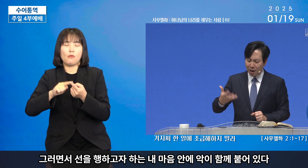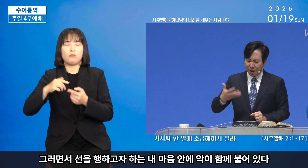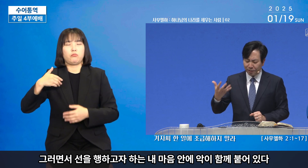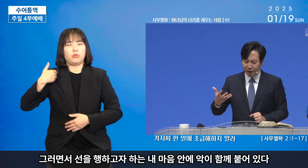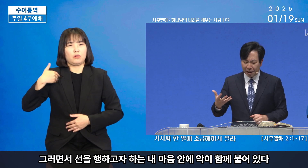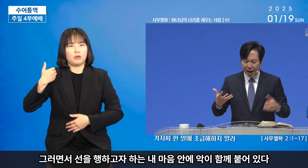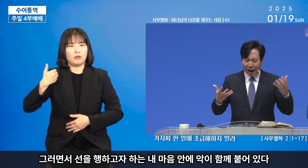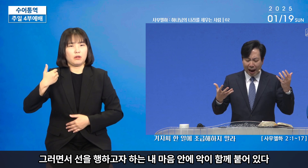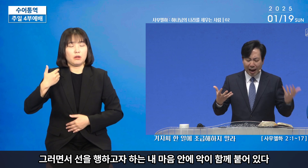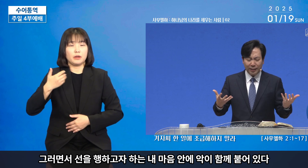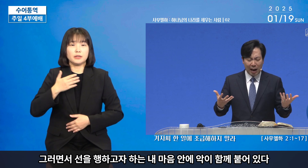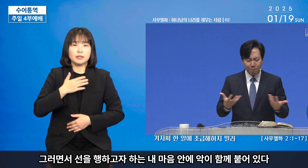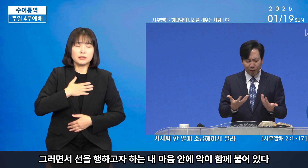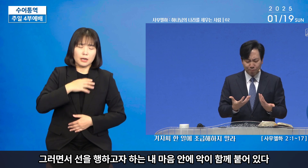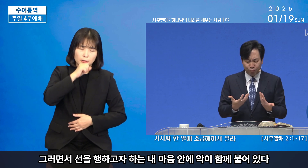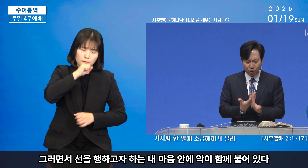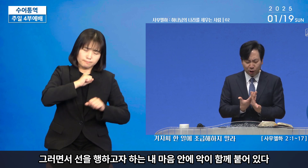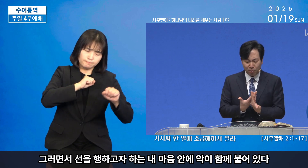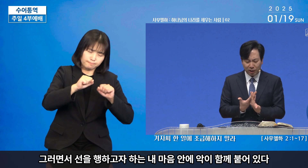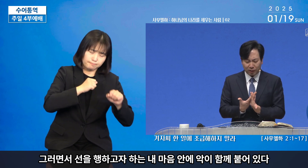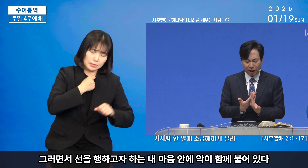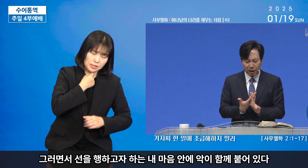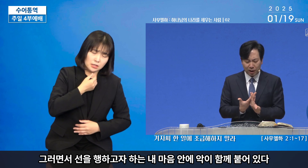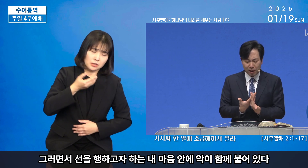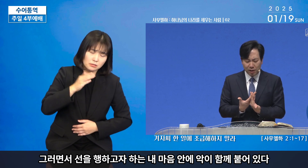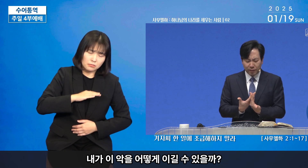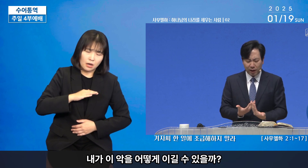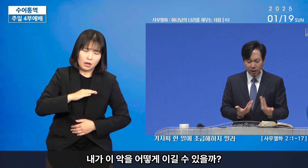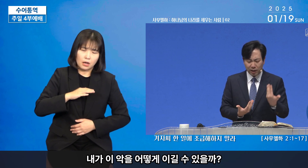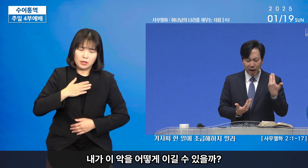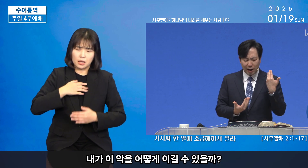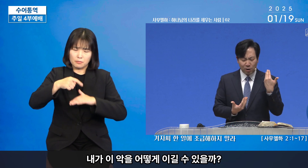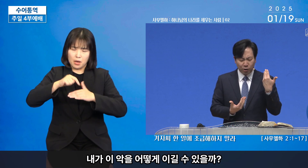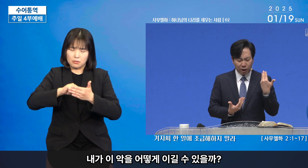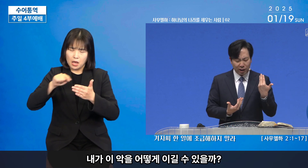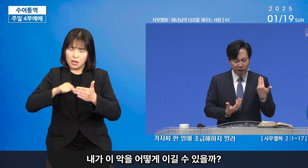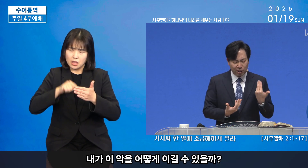내 마음 안에 악이 함께 붙어 있다.